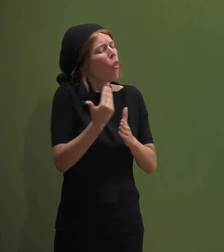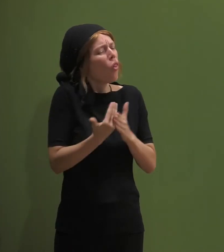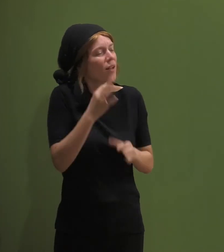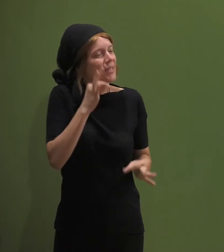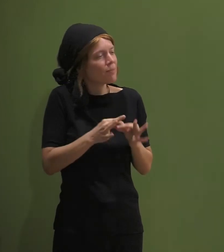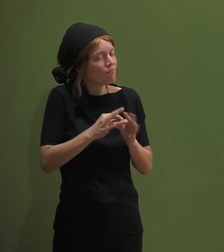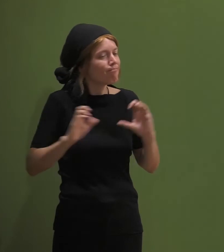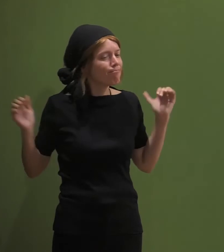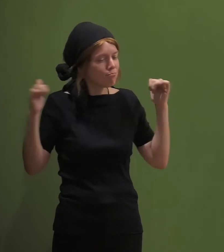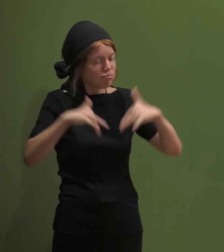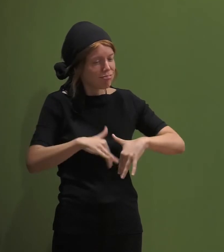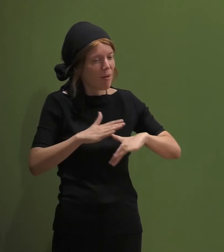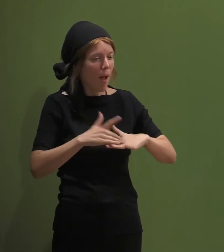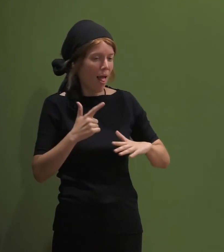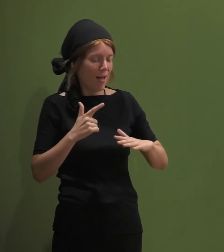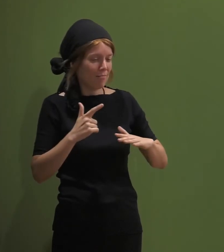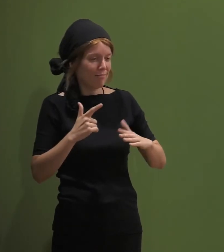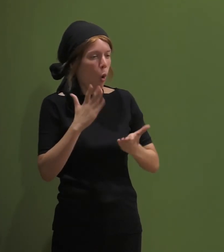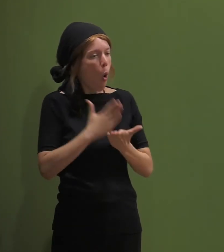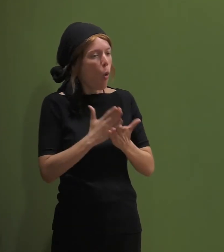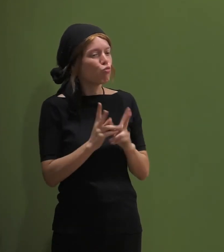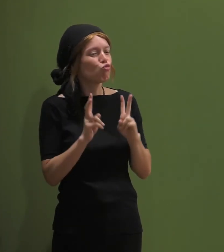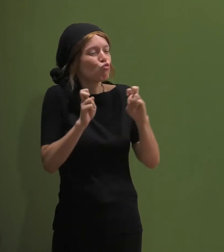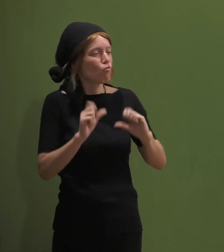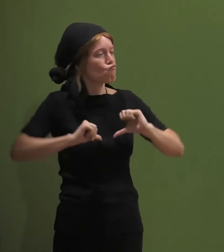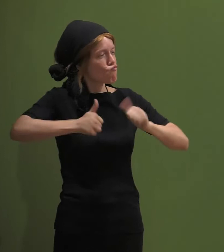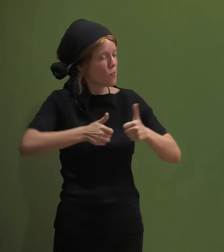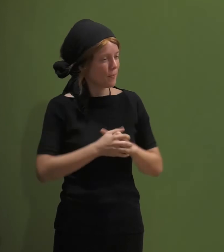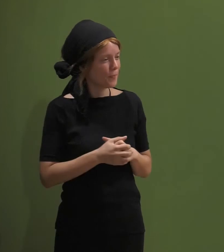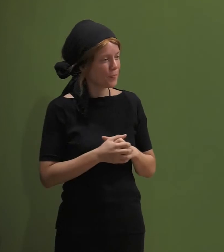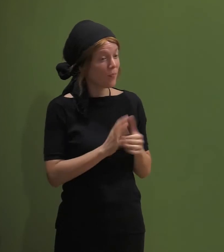septiembre nos reúnen para establecer el comienzo de un nuevo curso académico